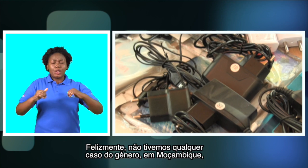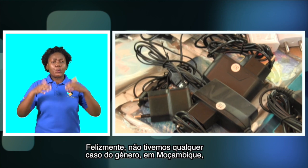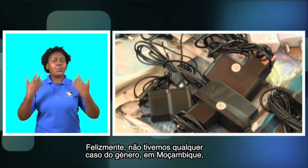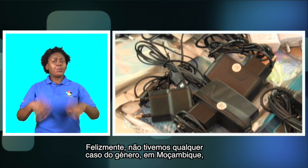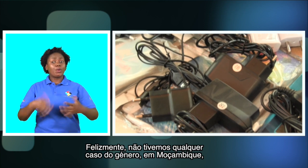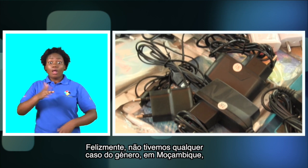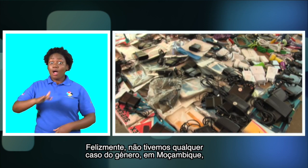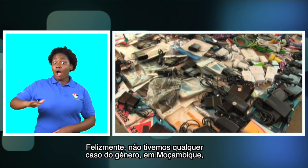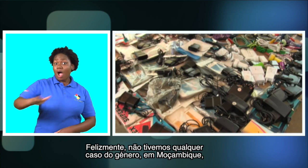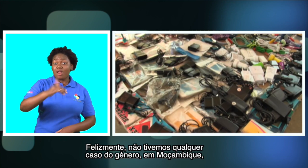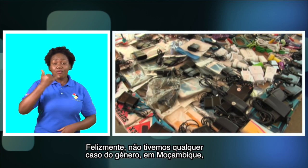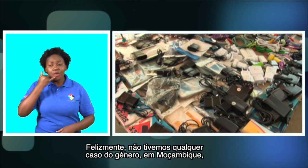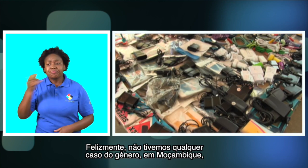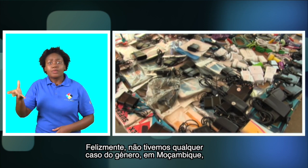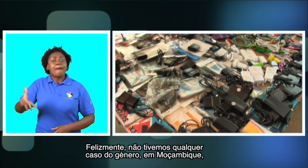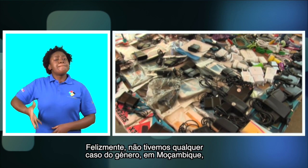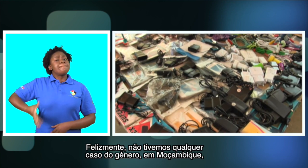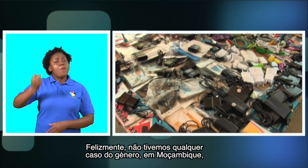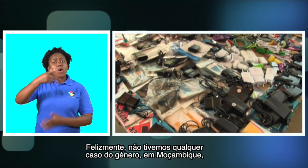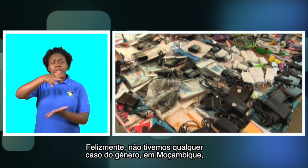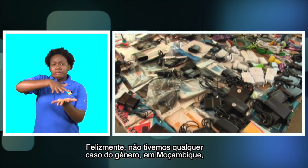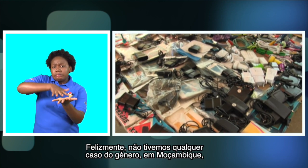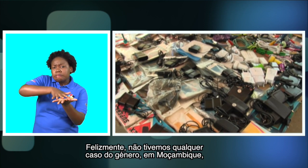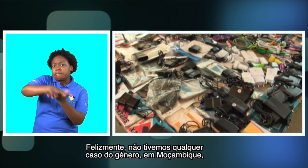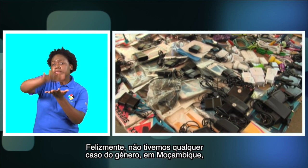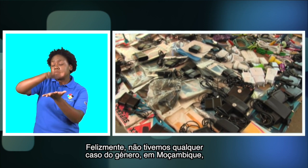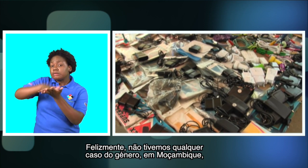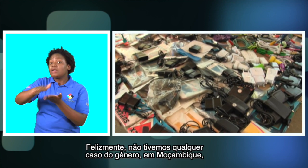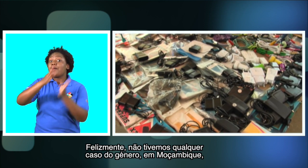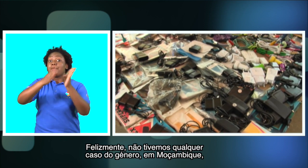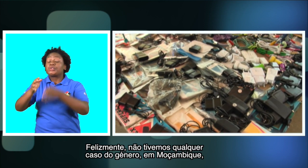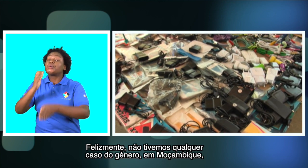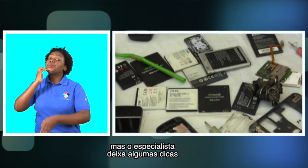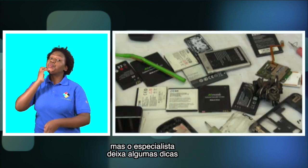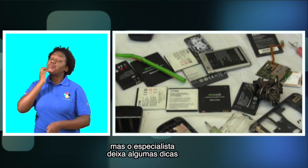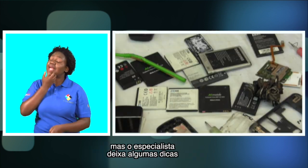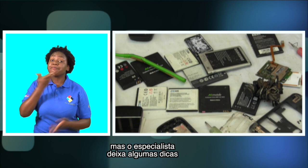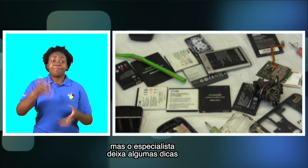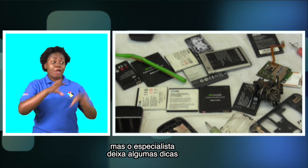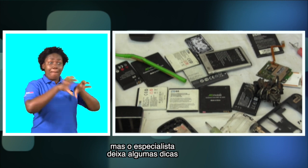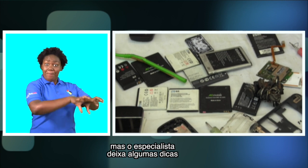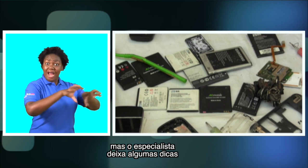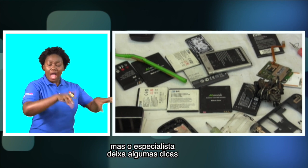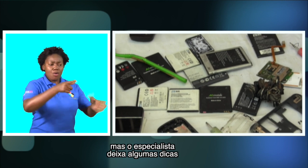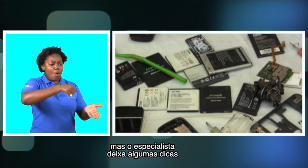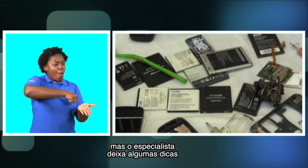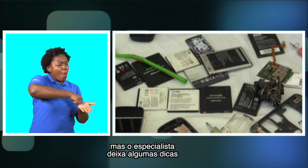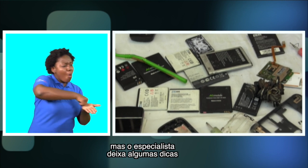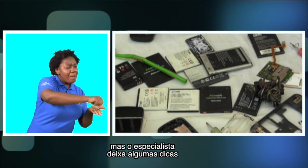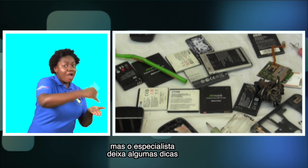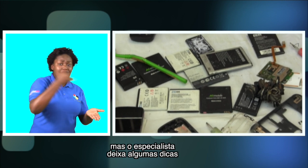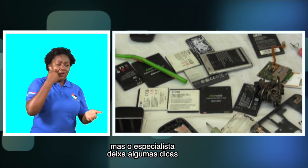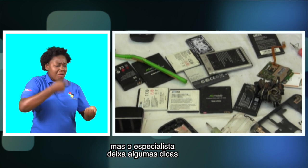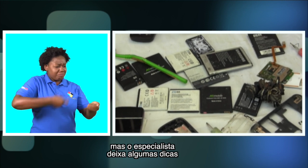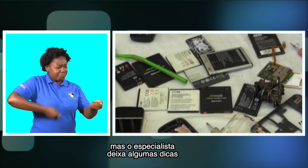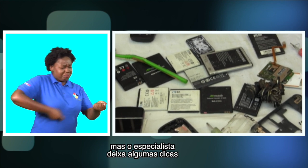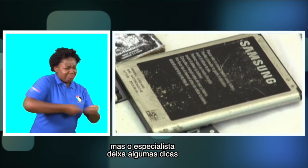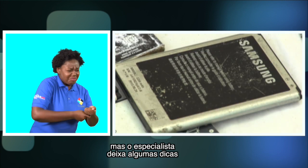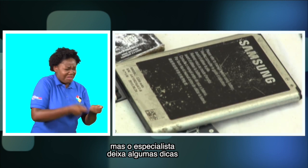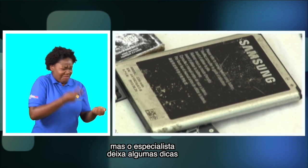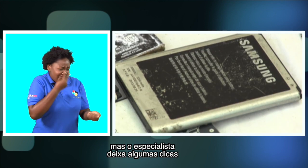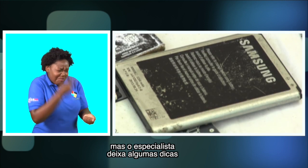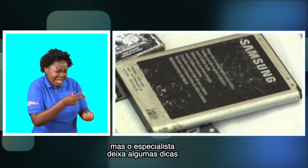Felizmente, não tivemos qualquer caso do género em Moçambique, mas o especialista